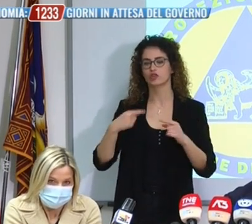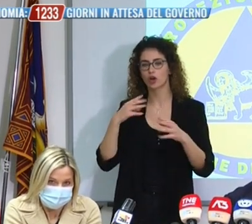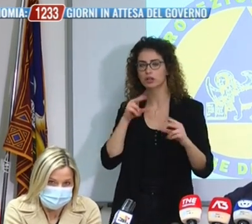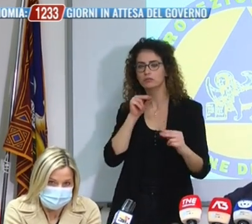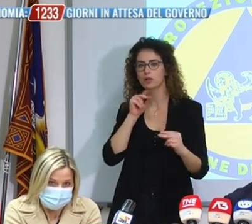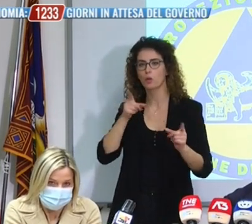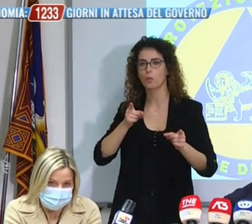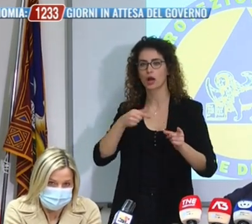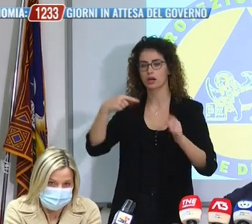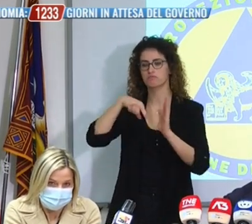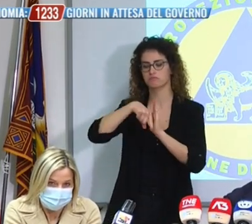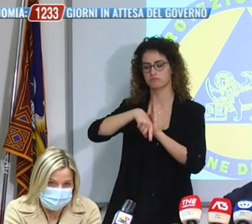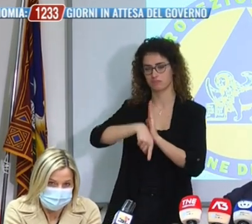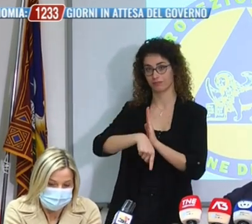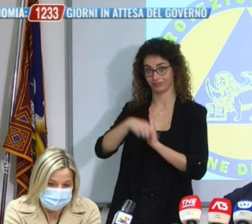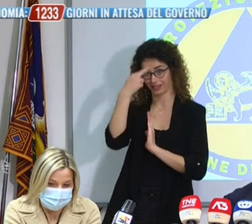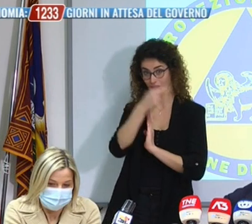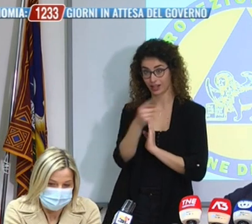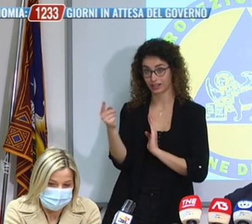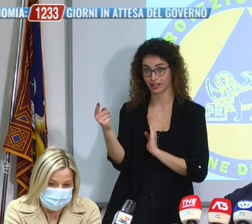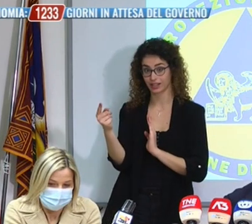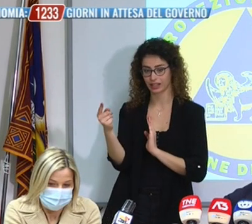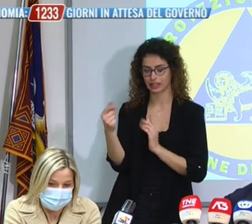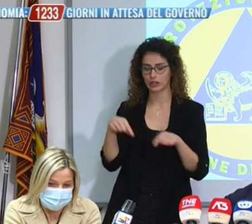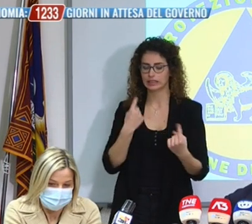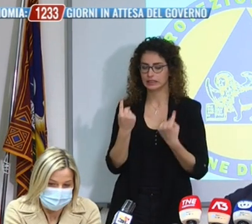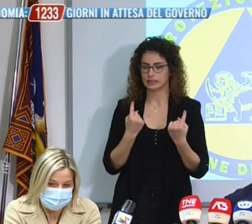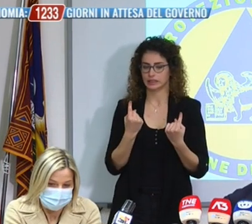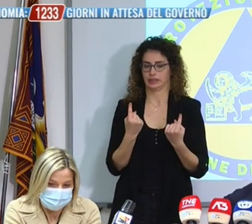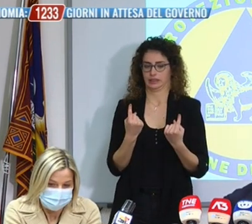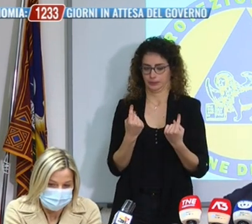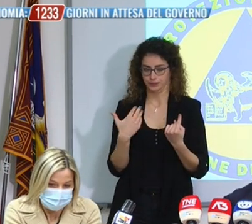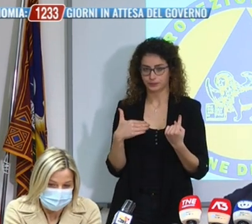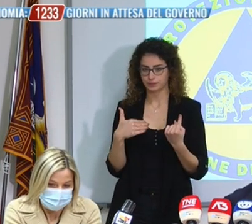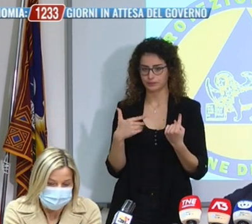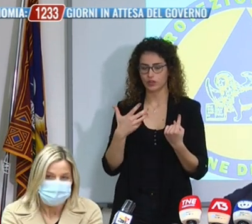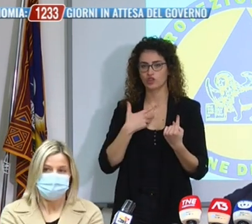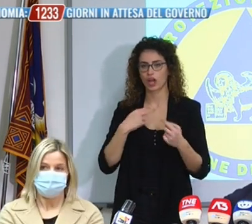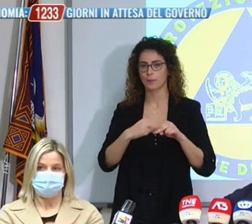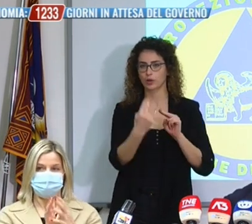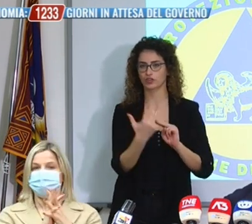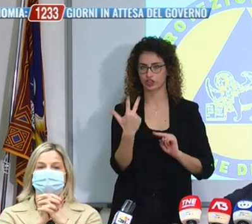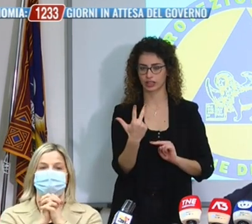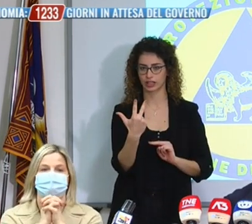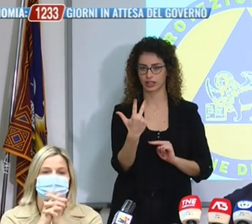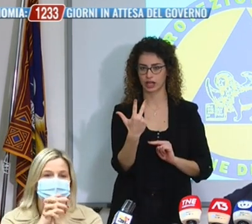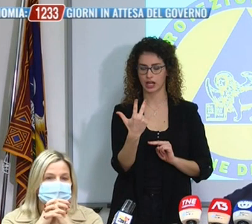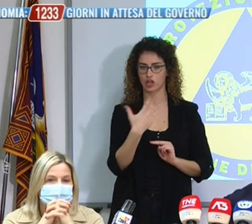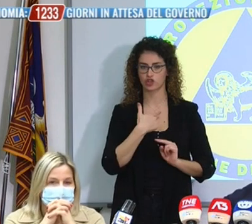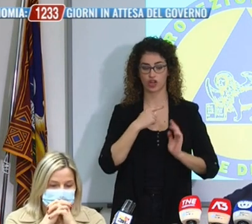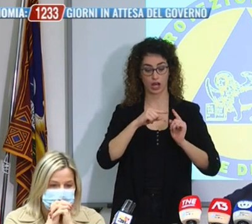vi ricordate. Situazione di preoccupazione. Abbiamo tre province che hanno una